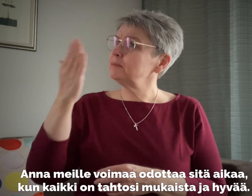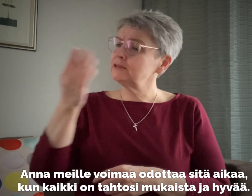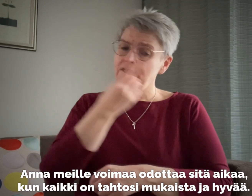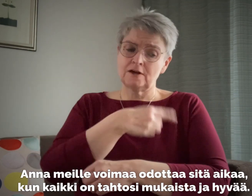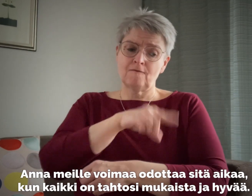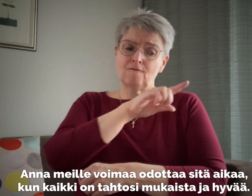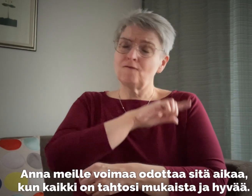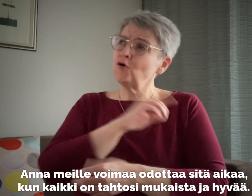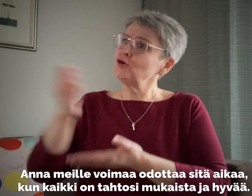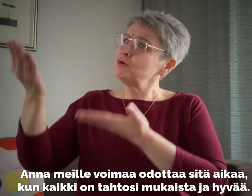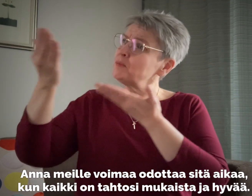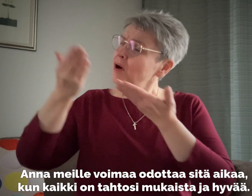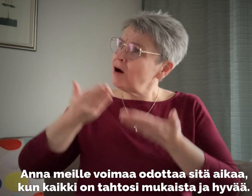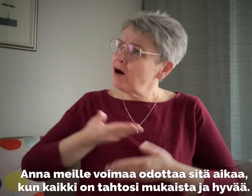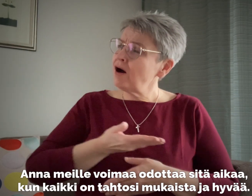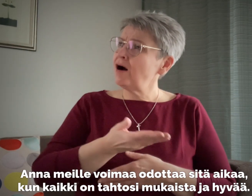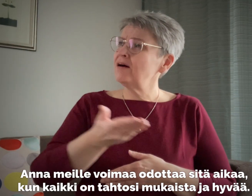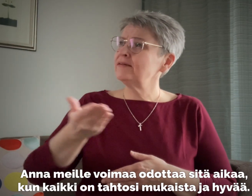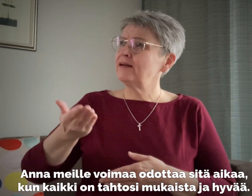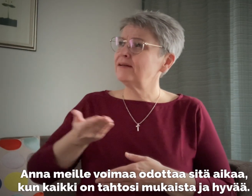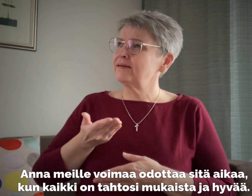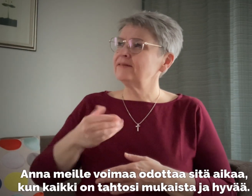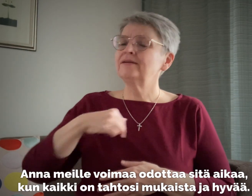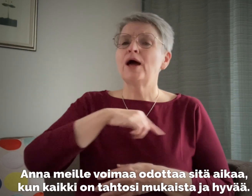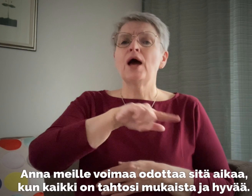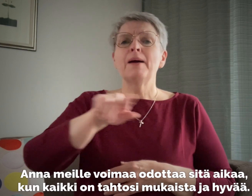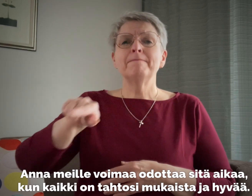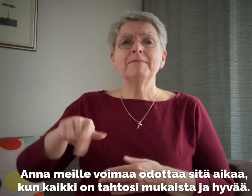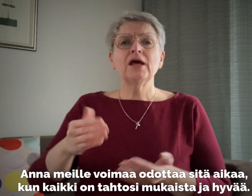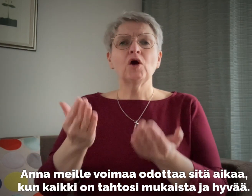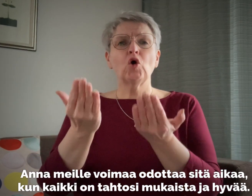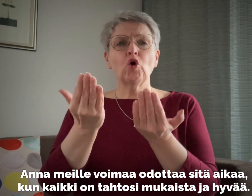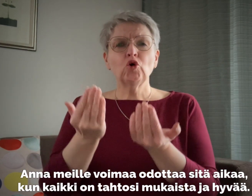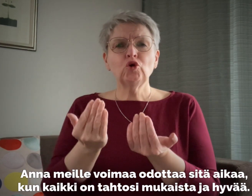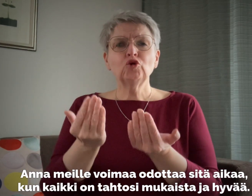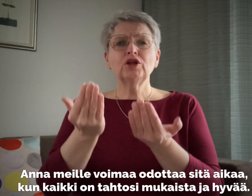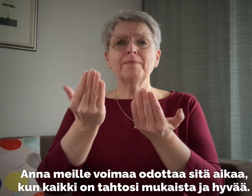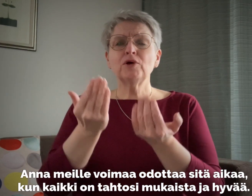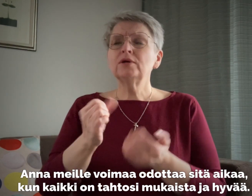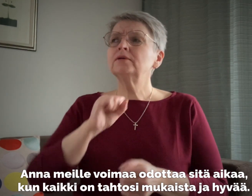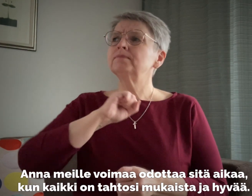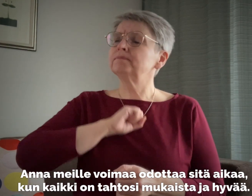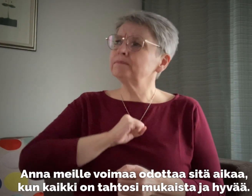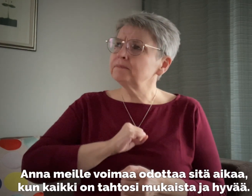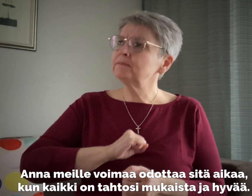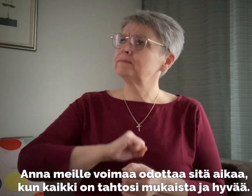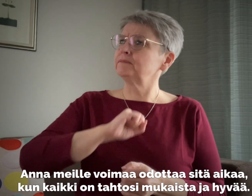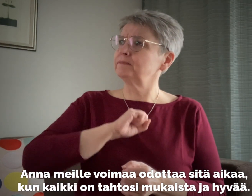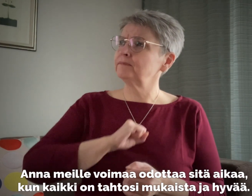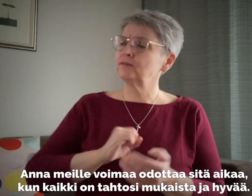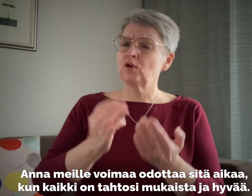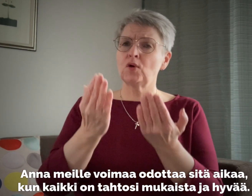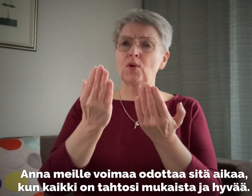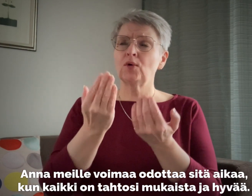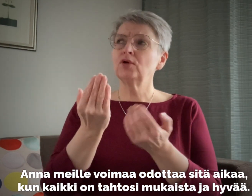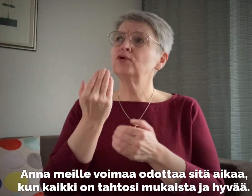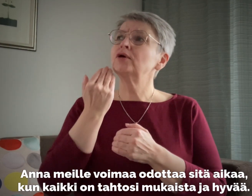Anna meille voimaa odottaa sitä aikaa, kun kaikki on tahtosi mukaista ja